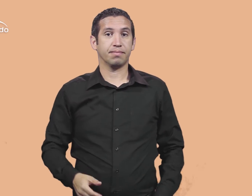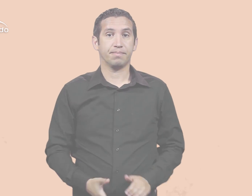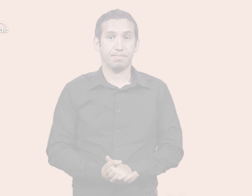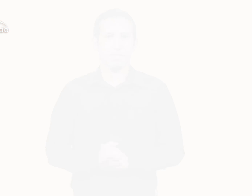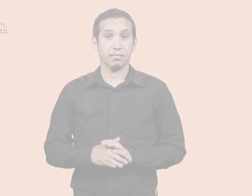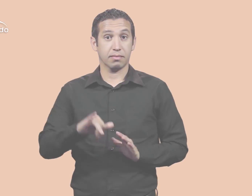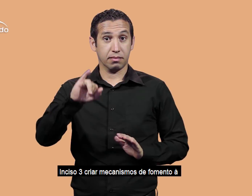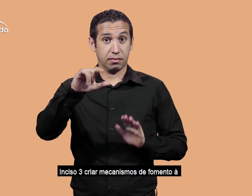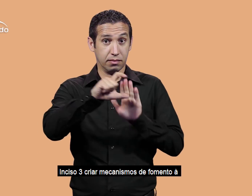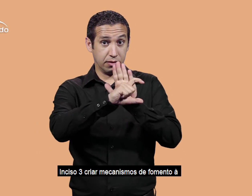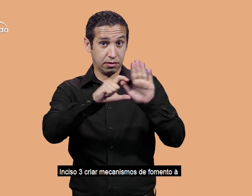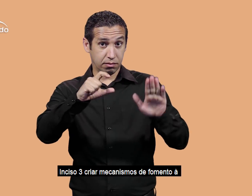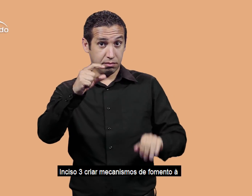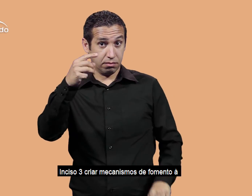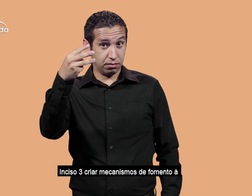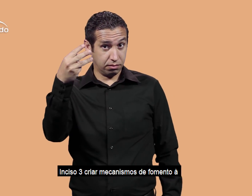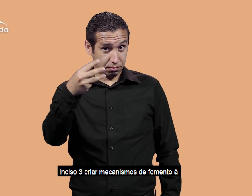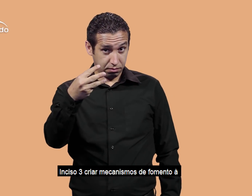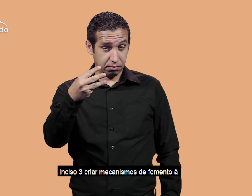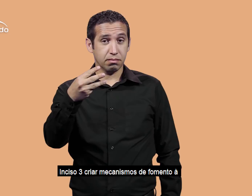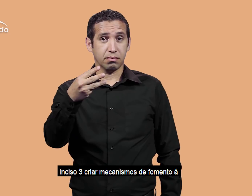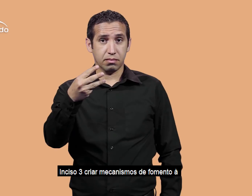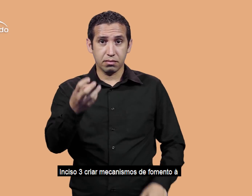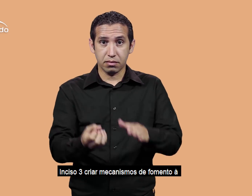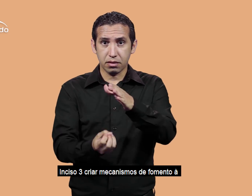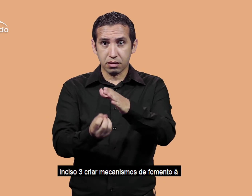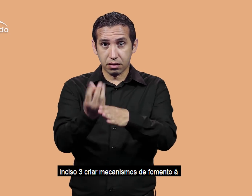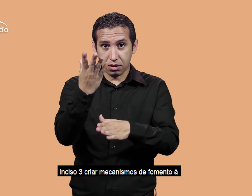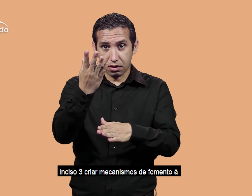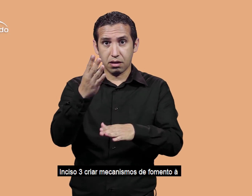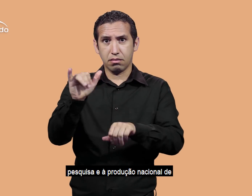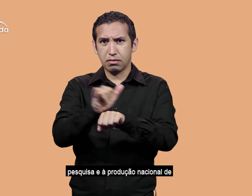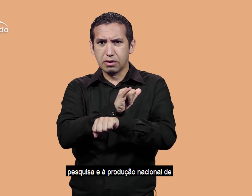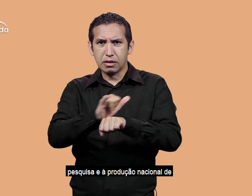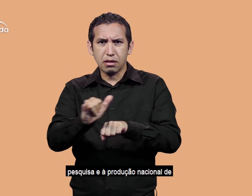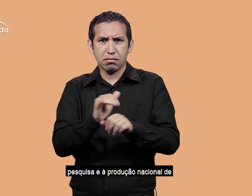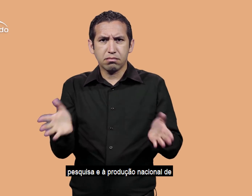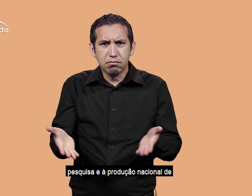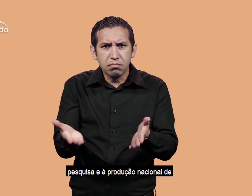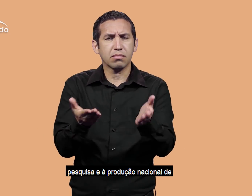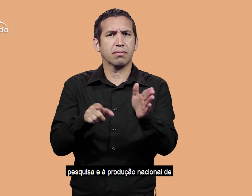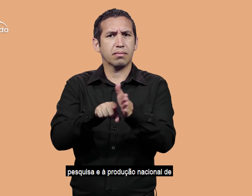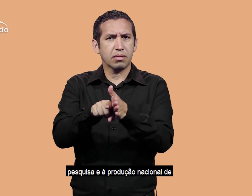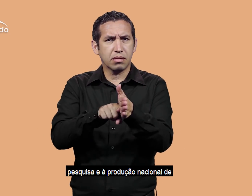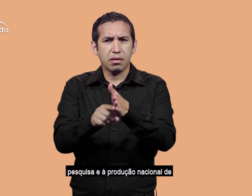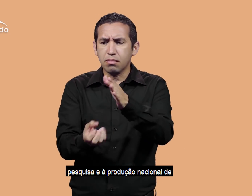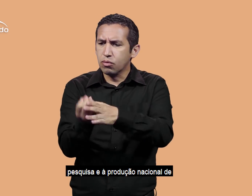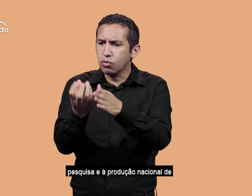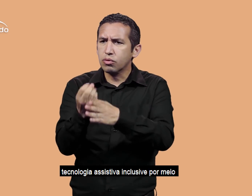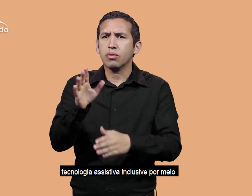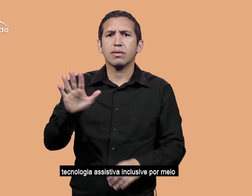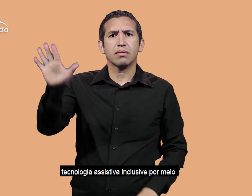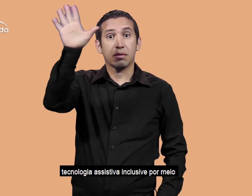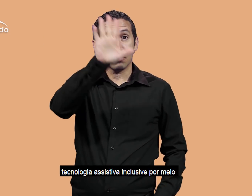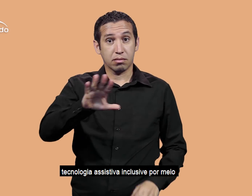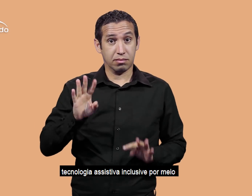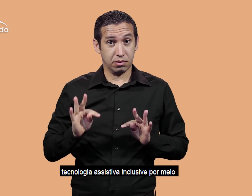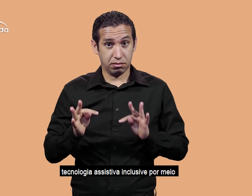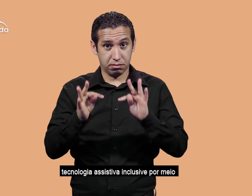o inciso 3 criar mecanismos de fomento à pesquisa e à produção nacional de tecnologia